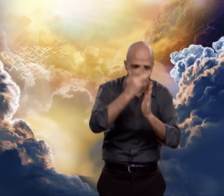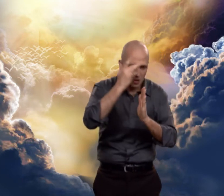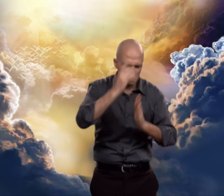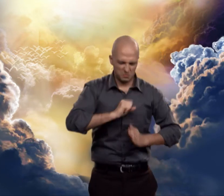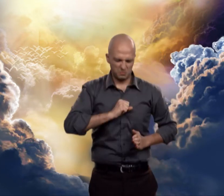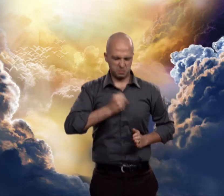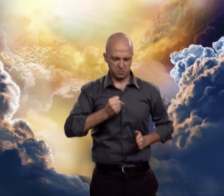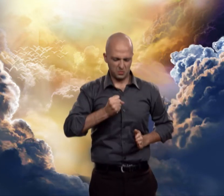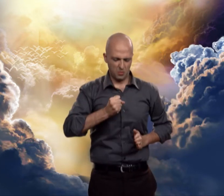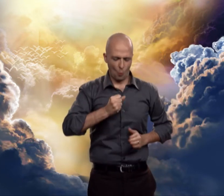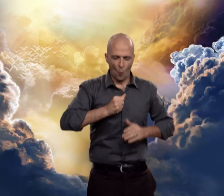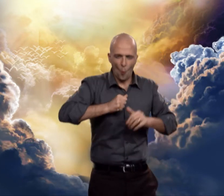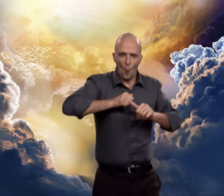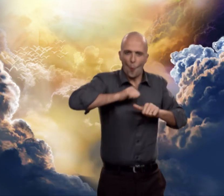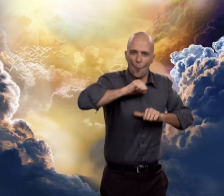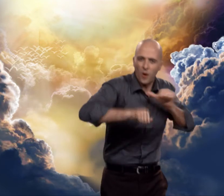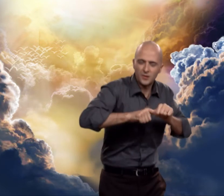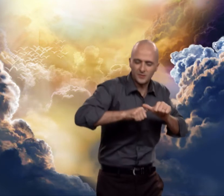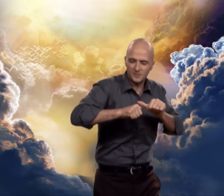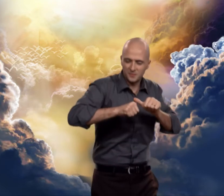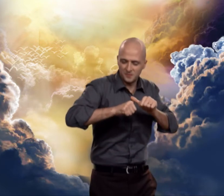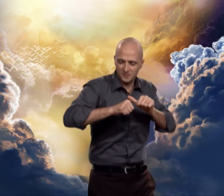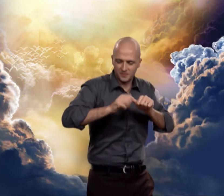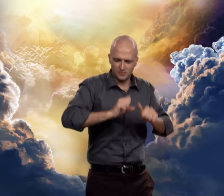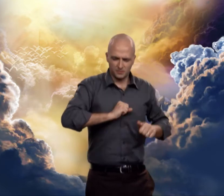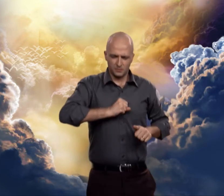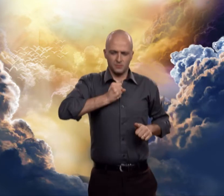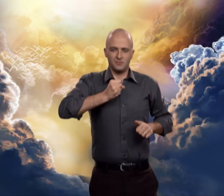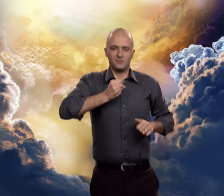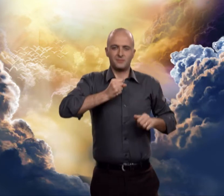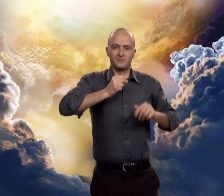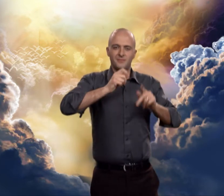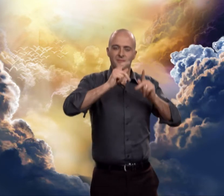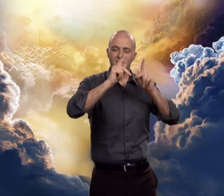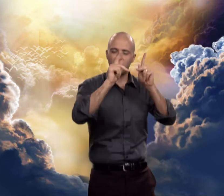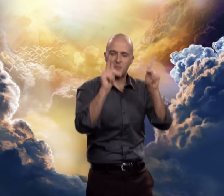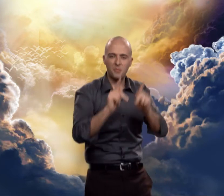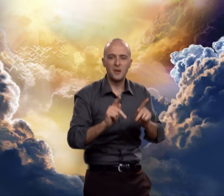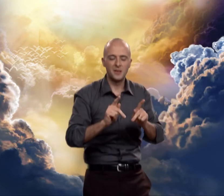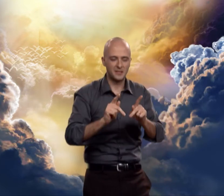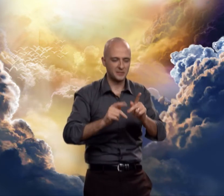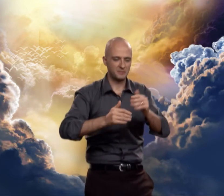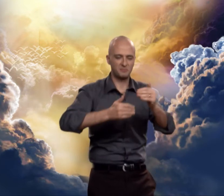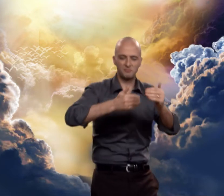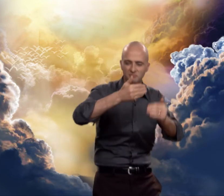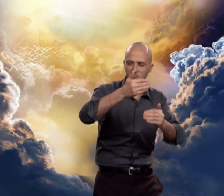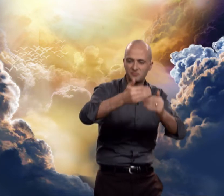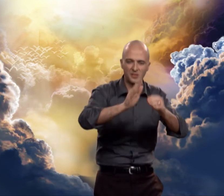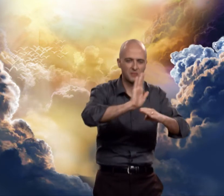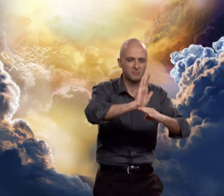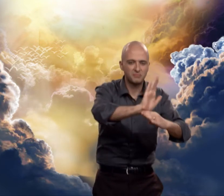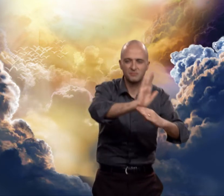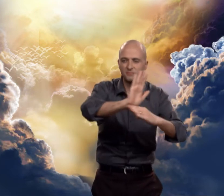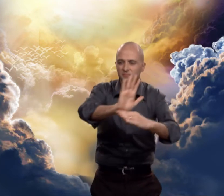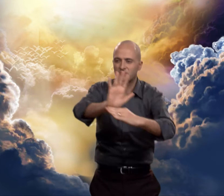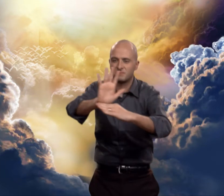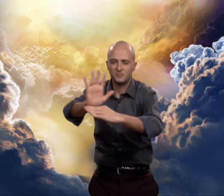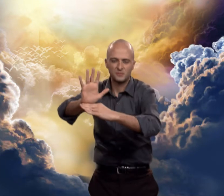pecado. Ele se arrependeu sinceramente de seu pecado e morreu esperando a ressurreição. Agora, através